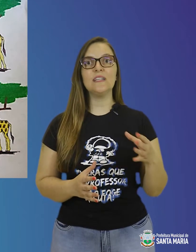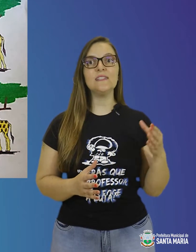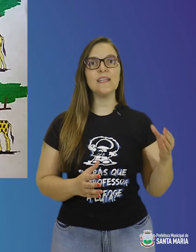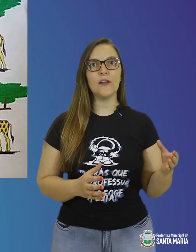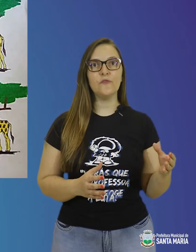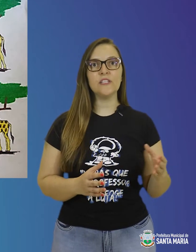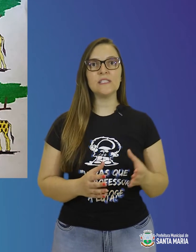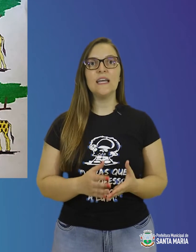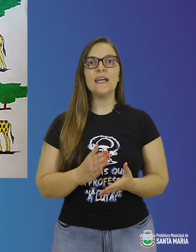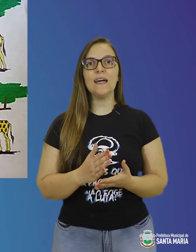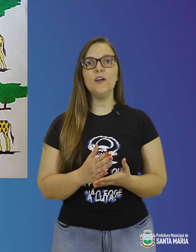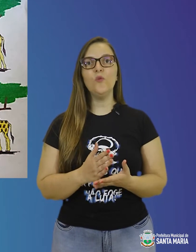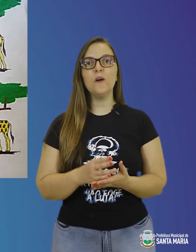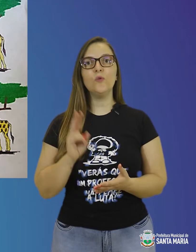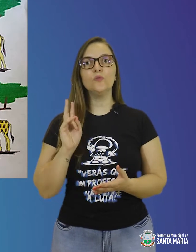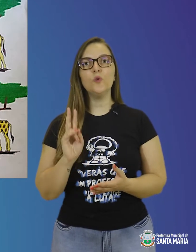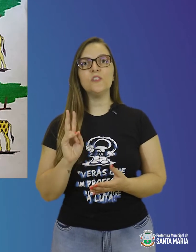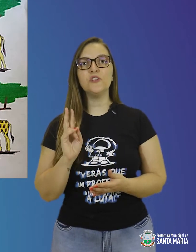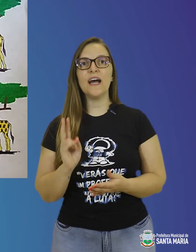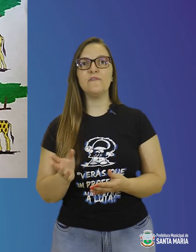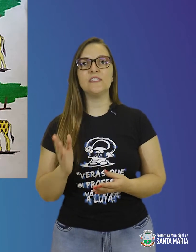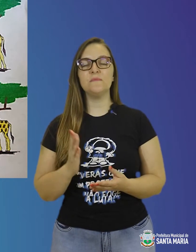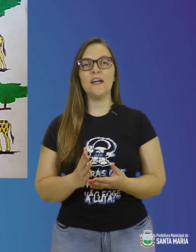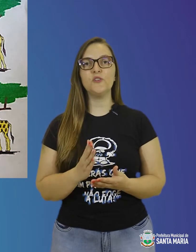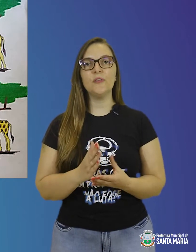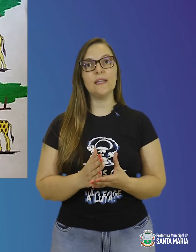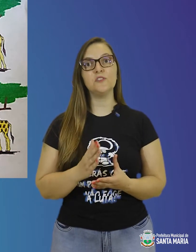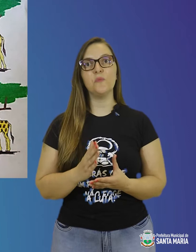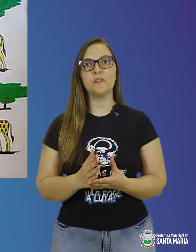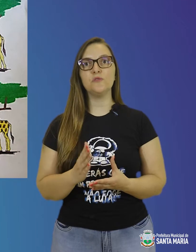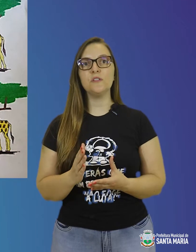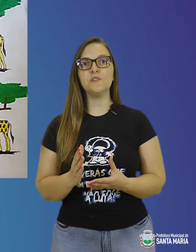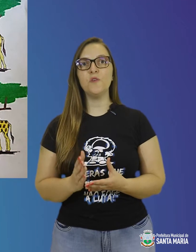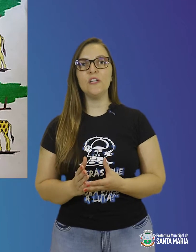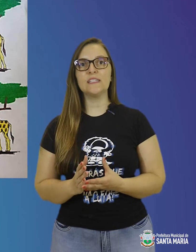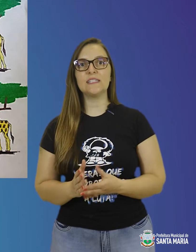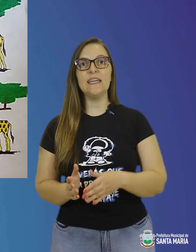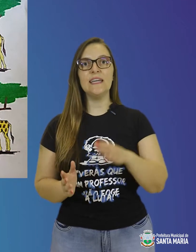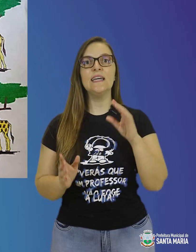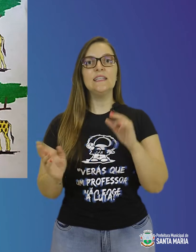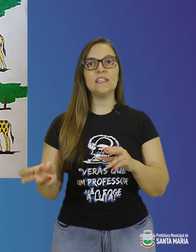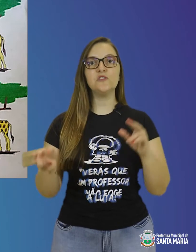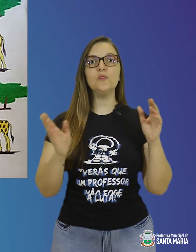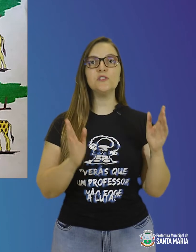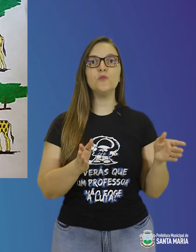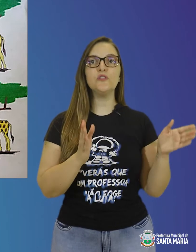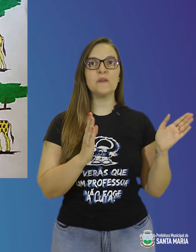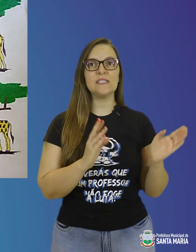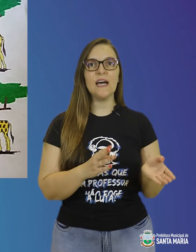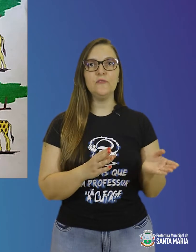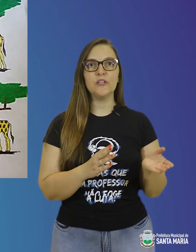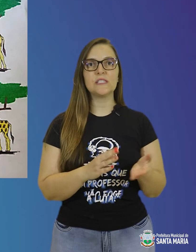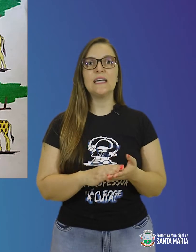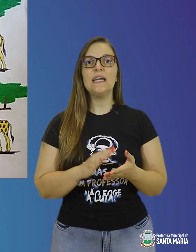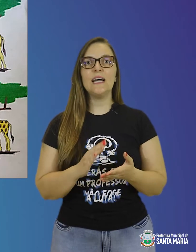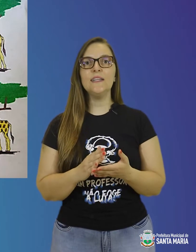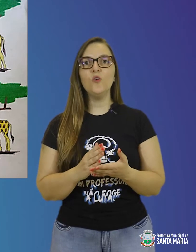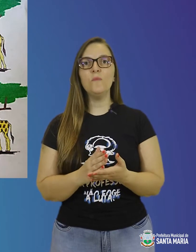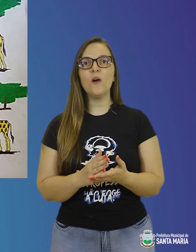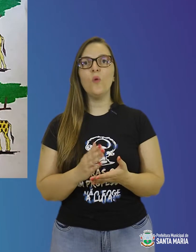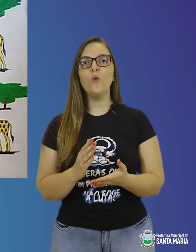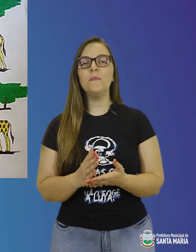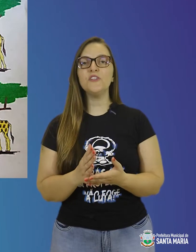seguido de três árvores, cada uma com duas girafas embaixo delas comendo suas folhas. E, nas duas últimas árvores,